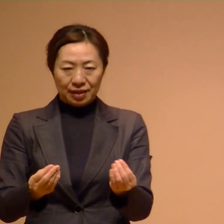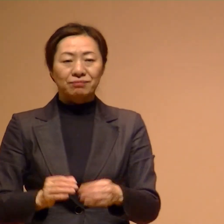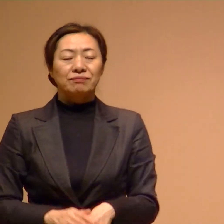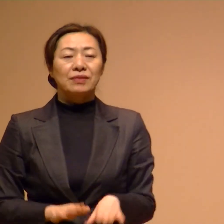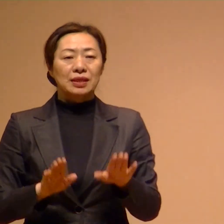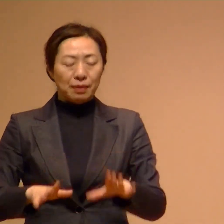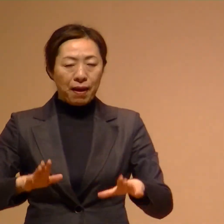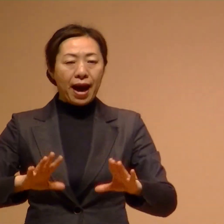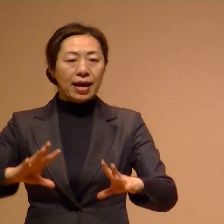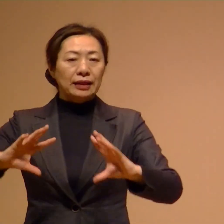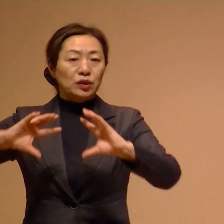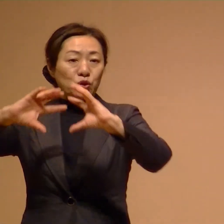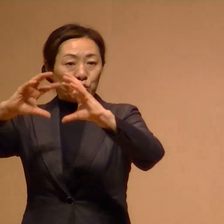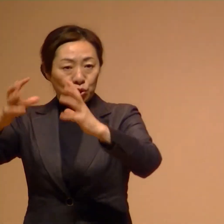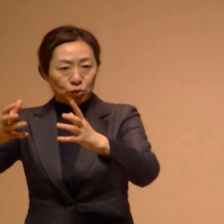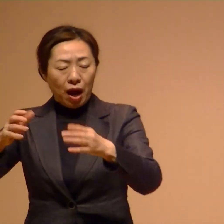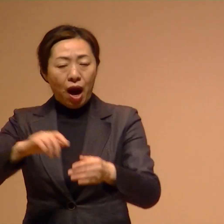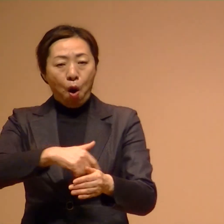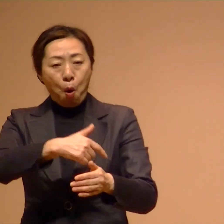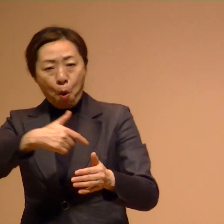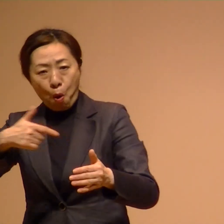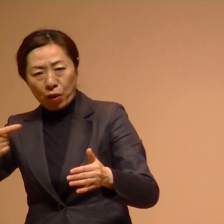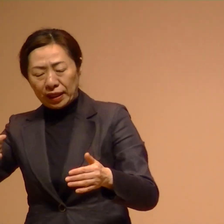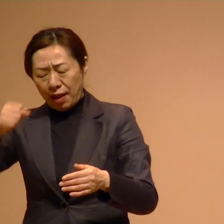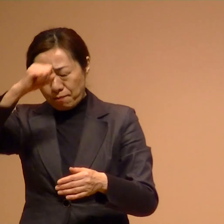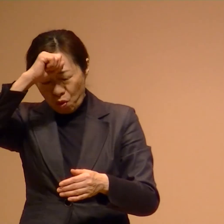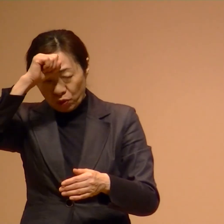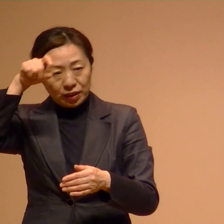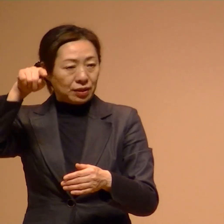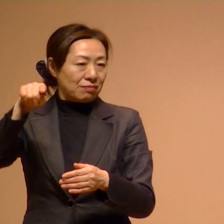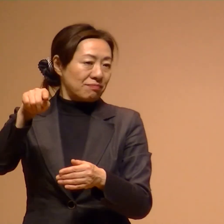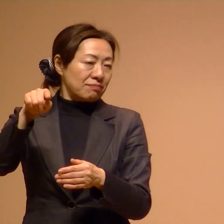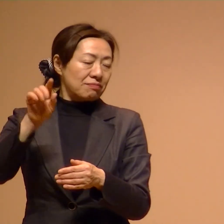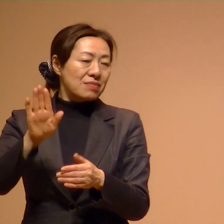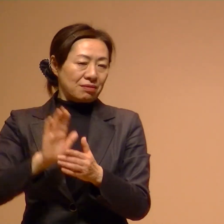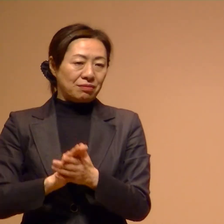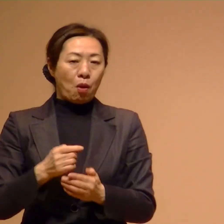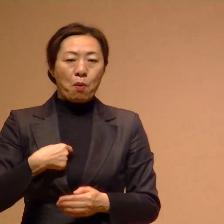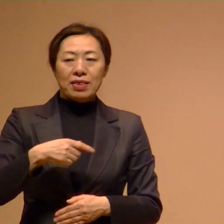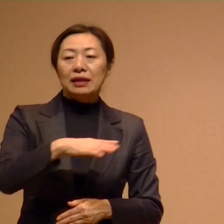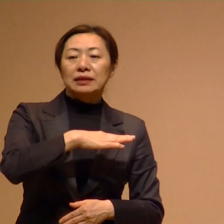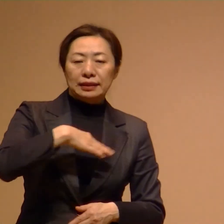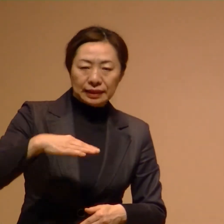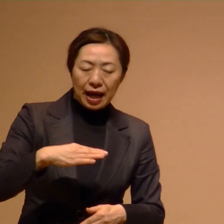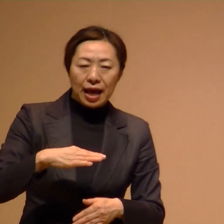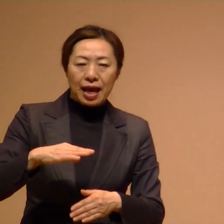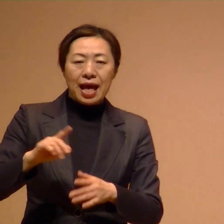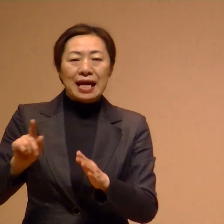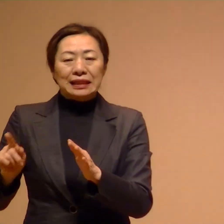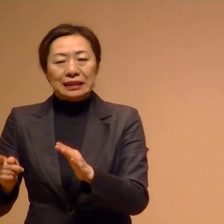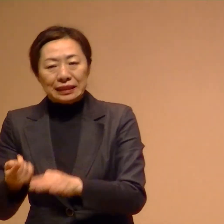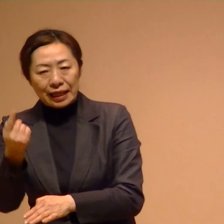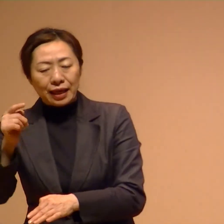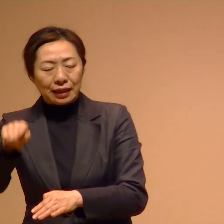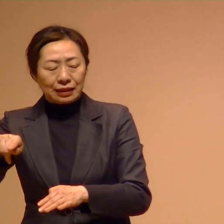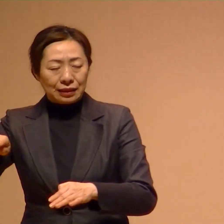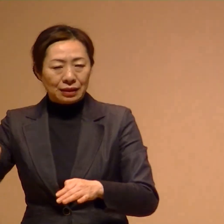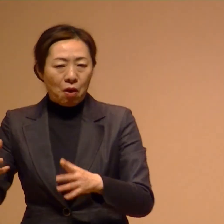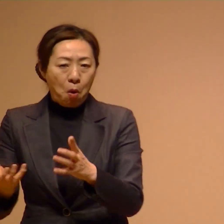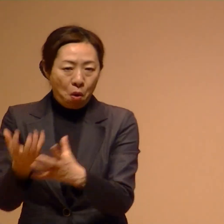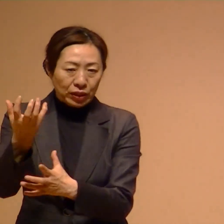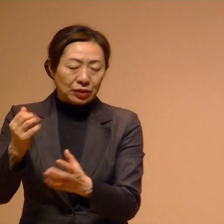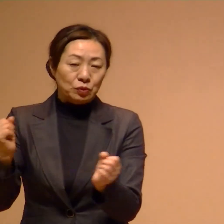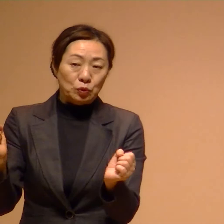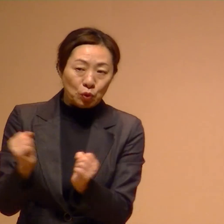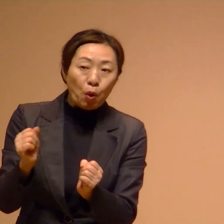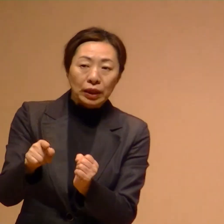今地球は大きな病を患っています。私たちは自然の脅威の中で